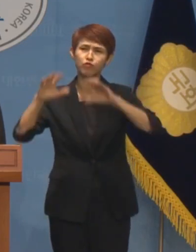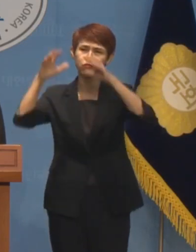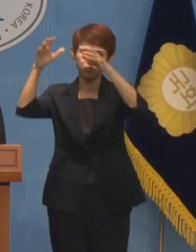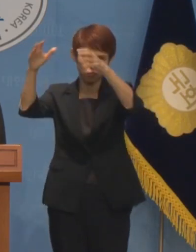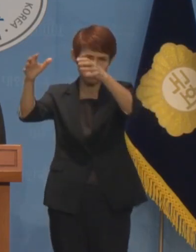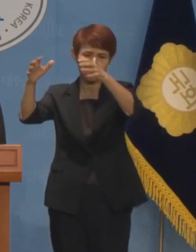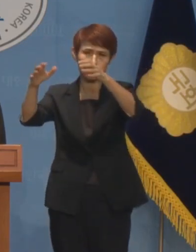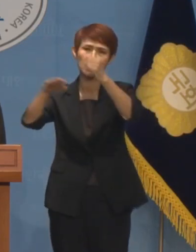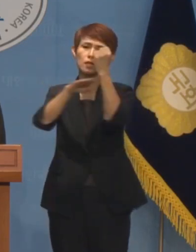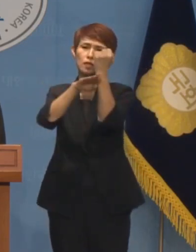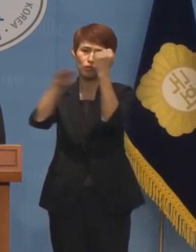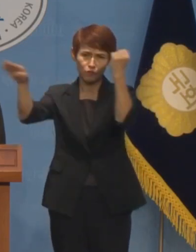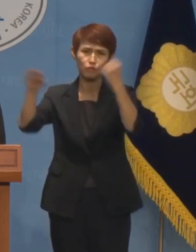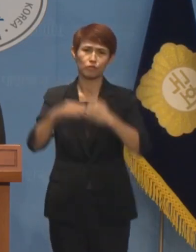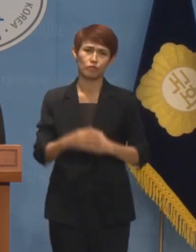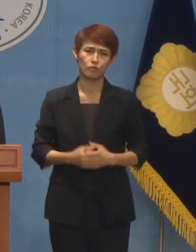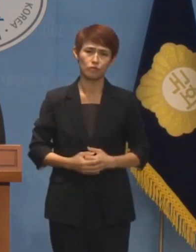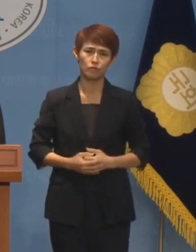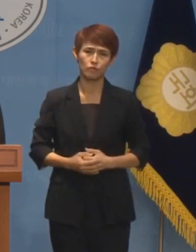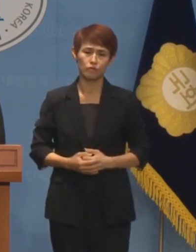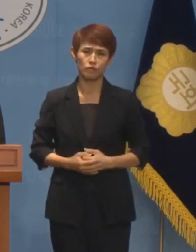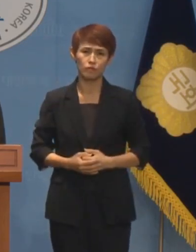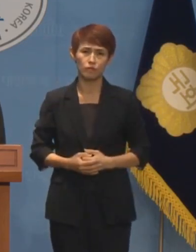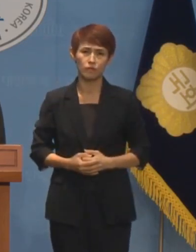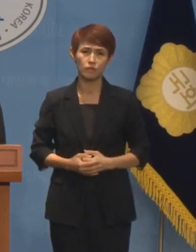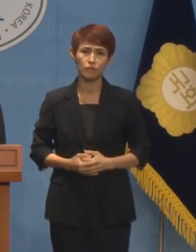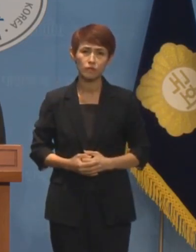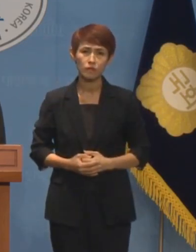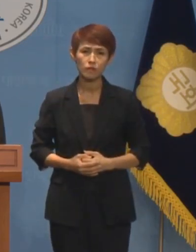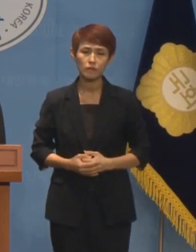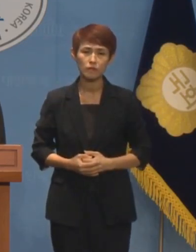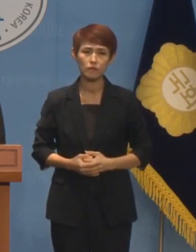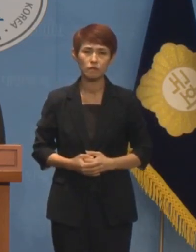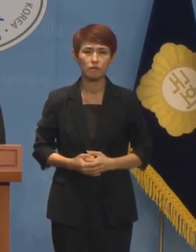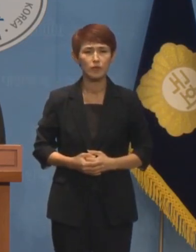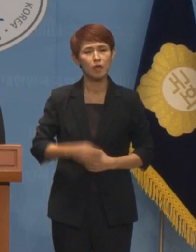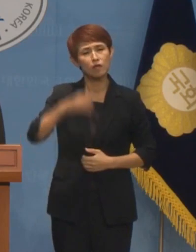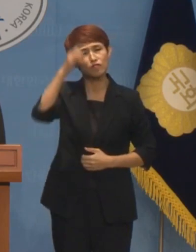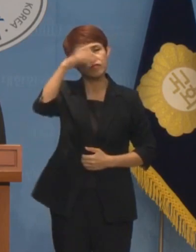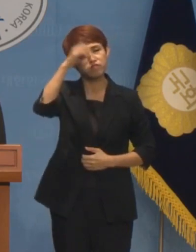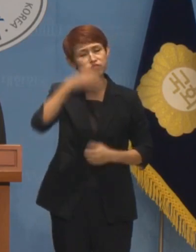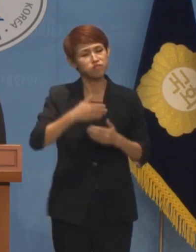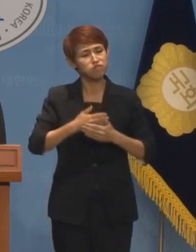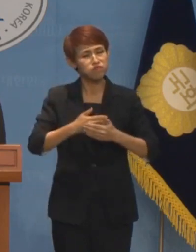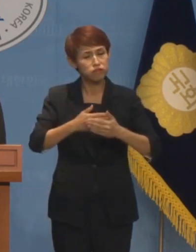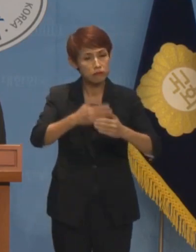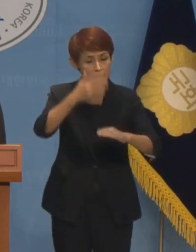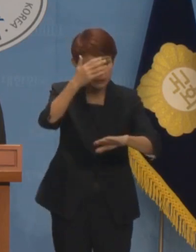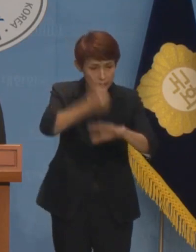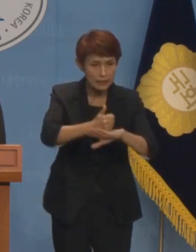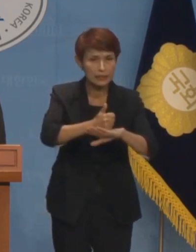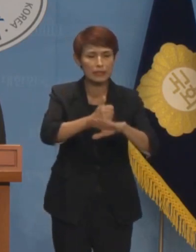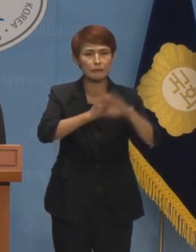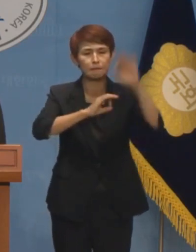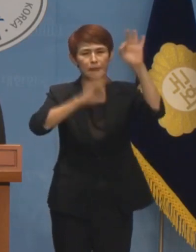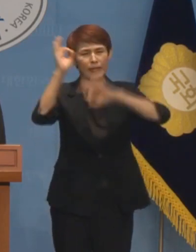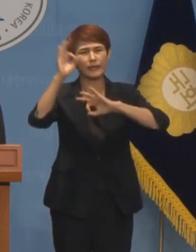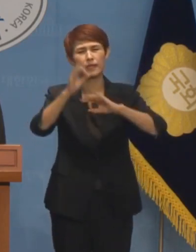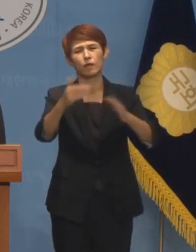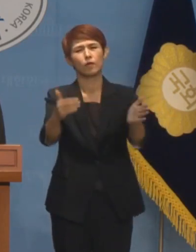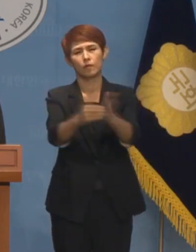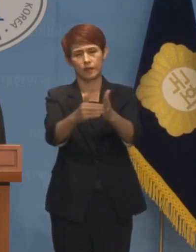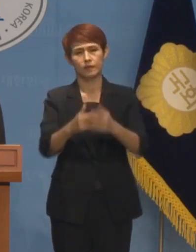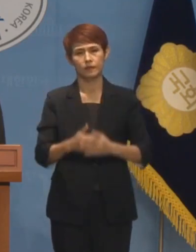국제사회의 표준 기준이 되었습니다. 아무 생각 없이 진행하여 이런 실책들 남발하지